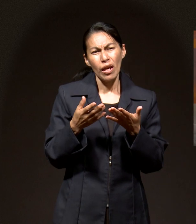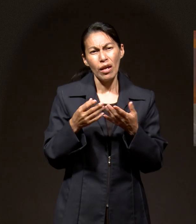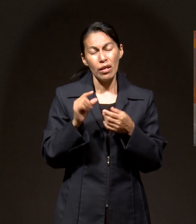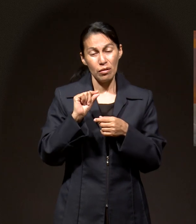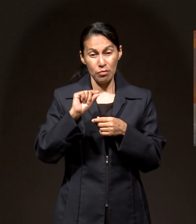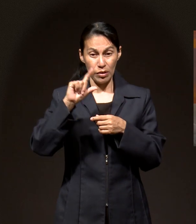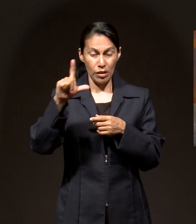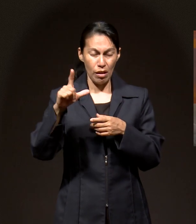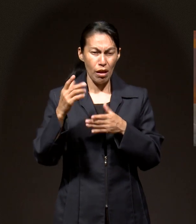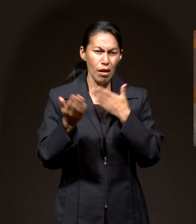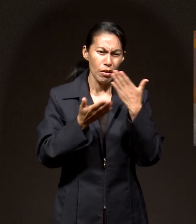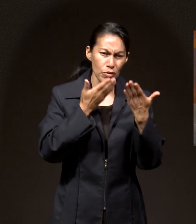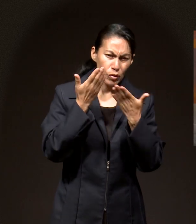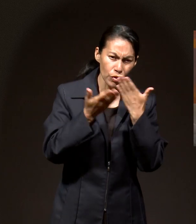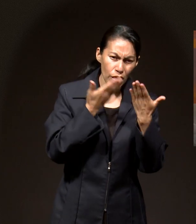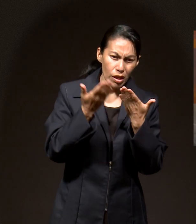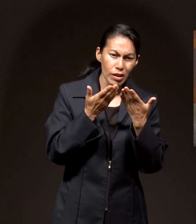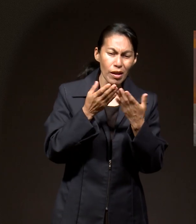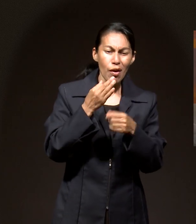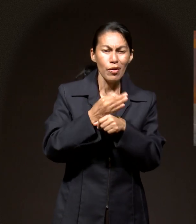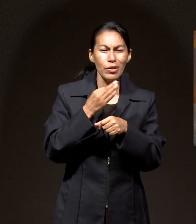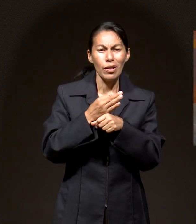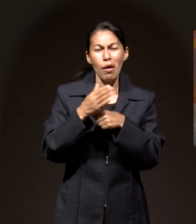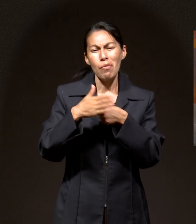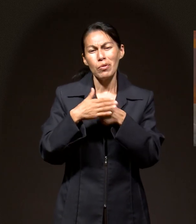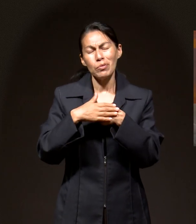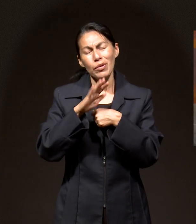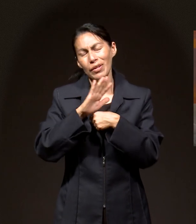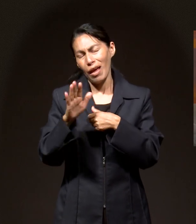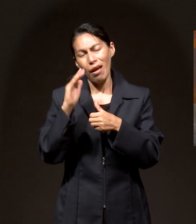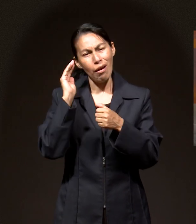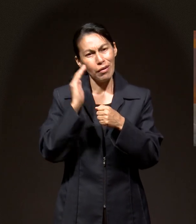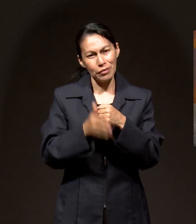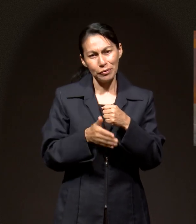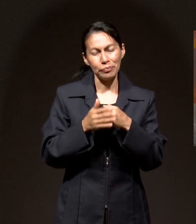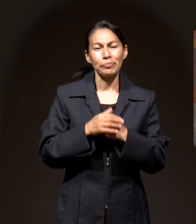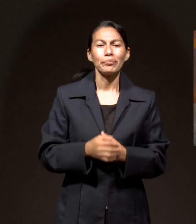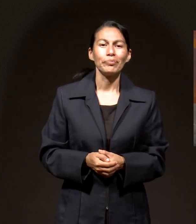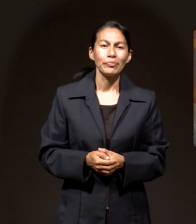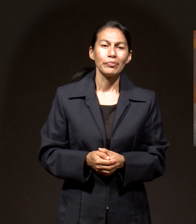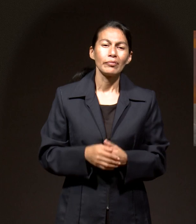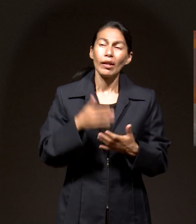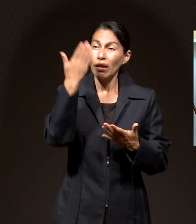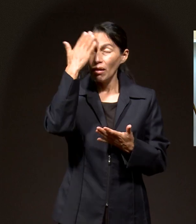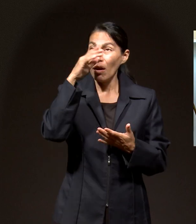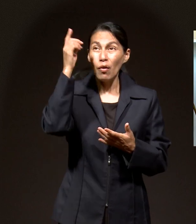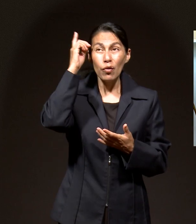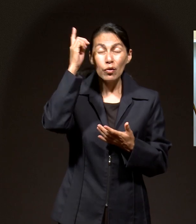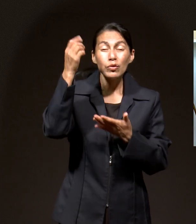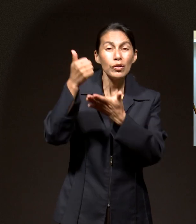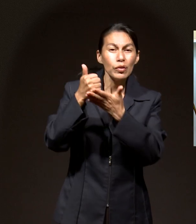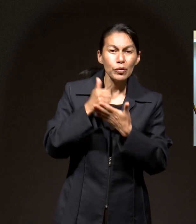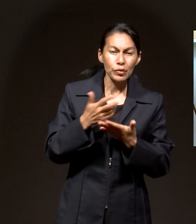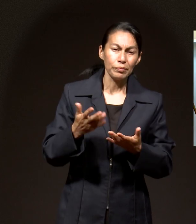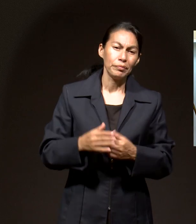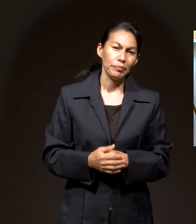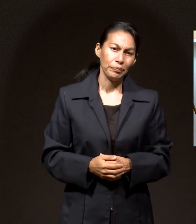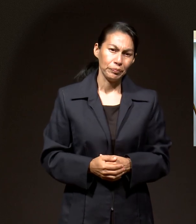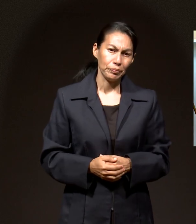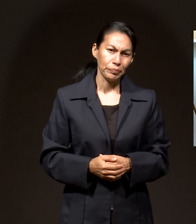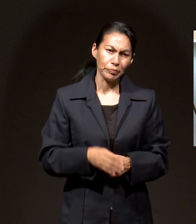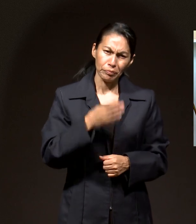subespecialidad, y precisamente estamos ahorita en esa etapa de terminar y de saber cuál va a ser el siguiente paso. Qué maravilloso. Gracias. ¿Cómo